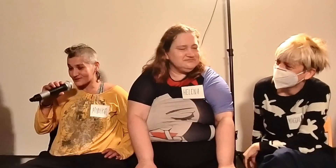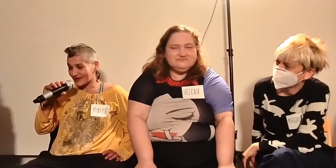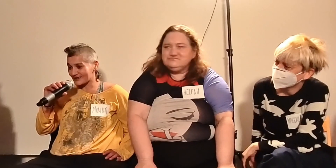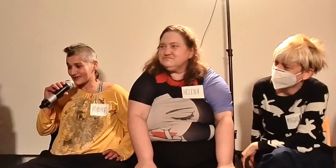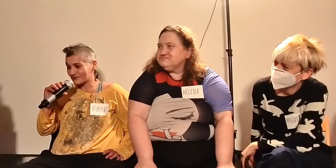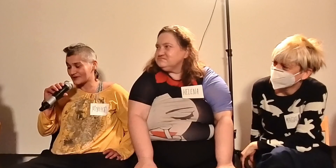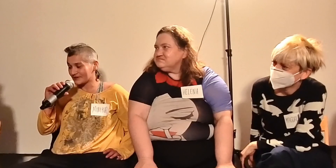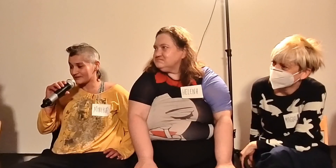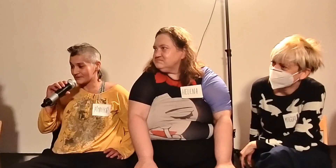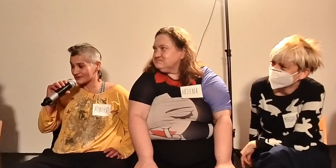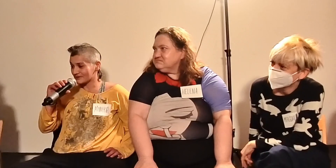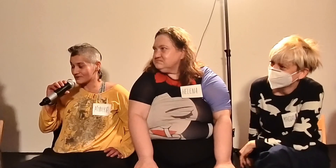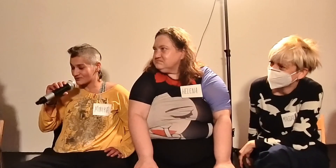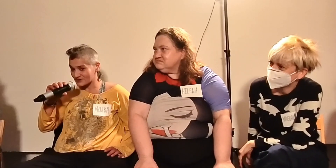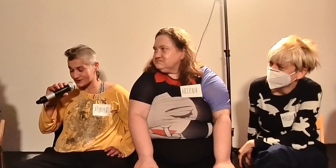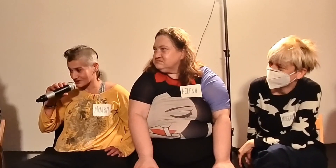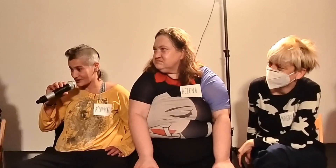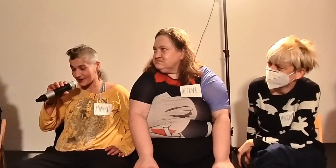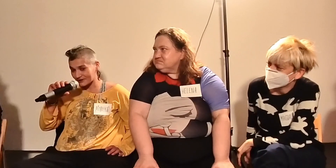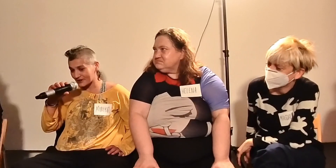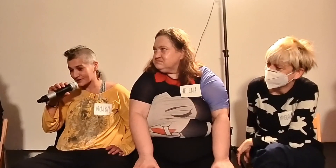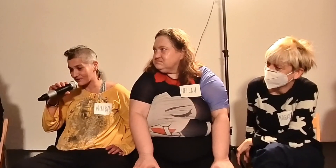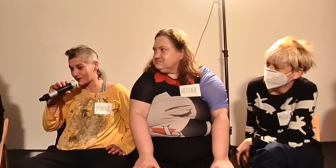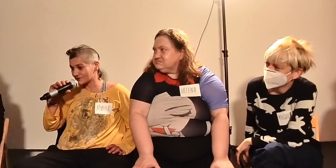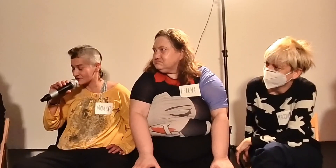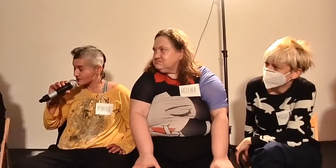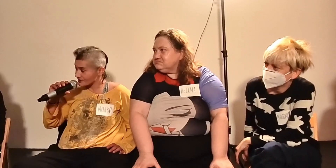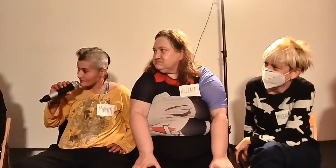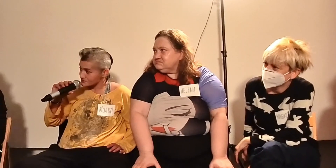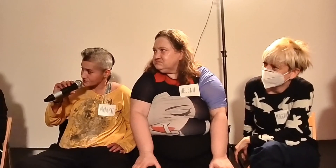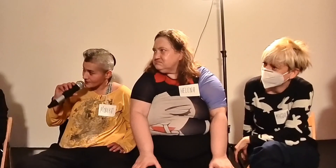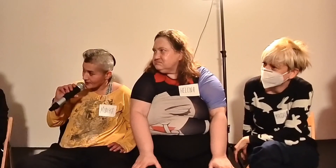Ale je to tak, jakoby ruku na srdce. Realita je taková,